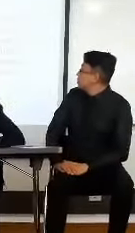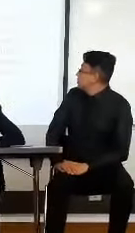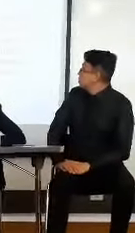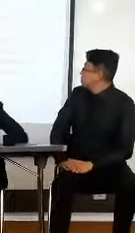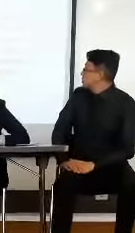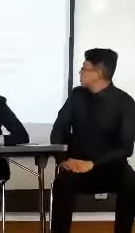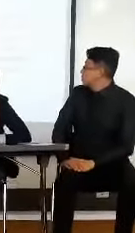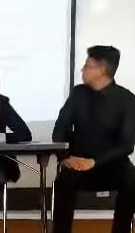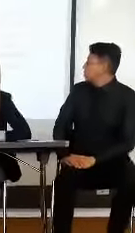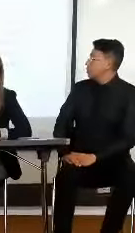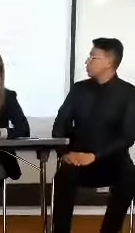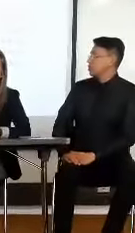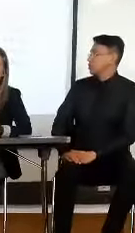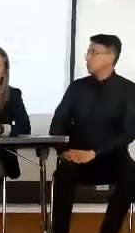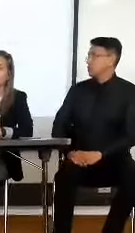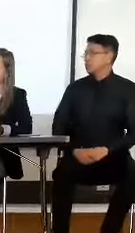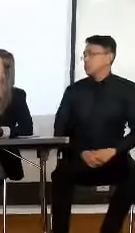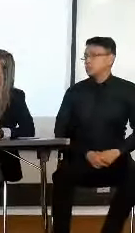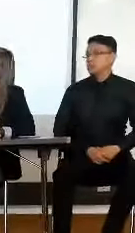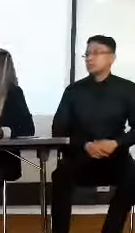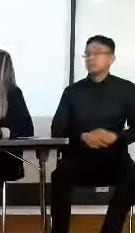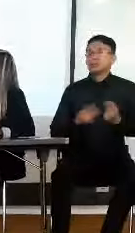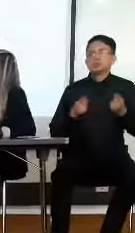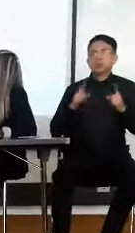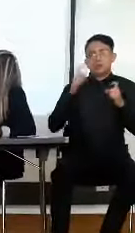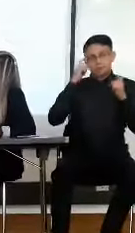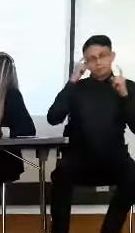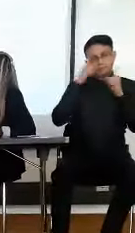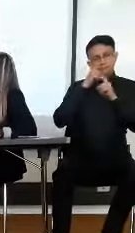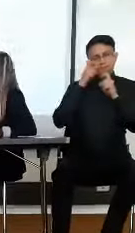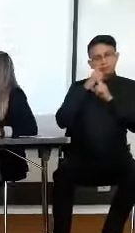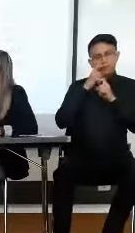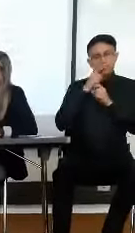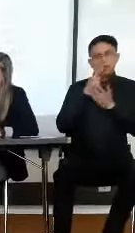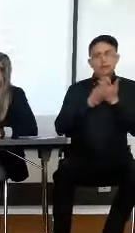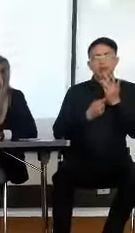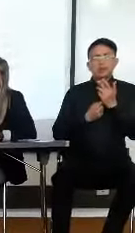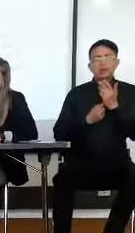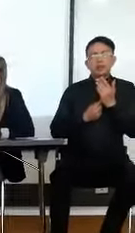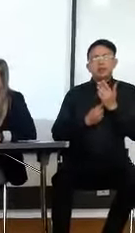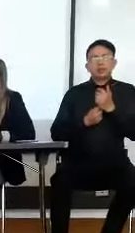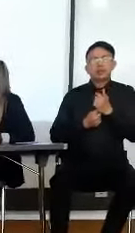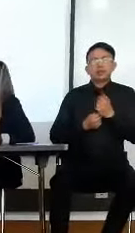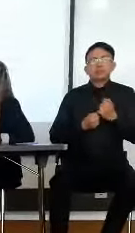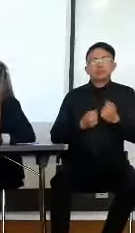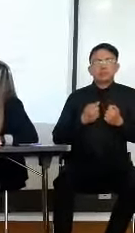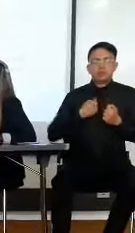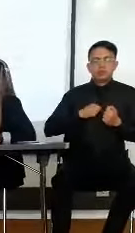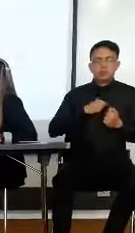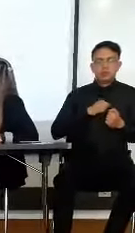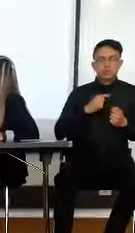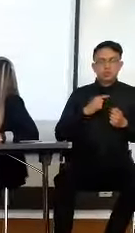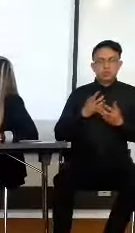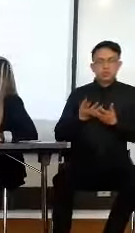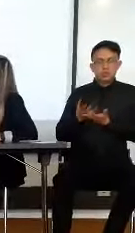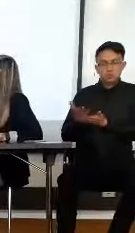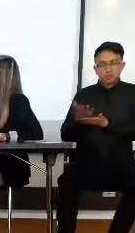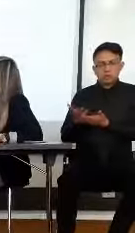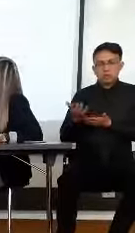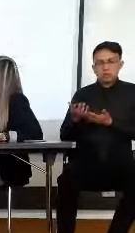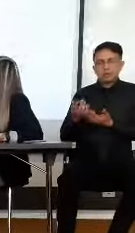Y creo que pues eso nos hizo también hacer una reflexión, y es que para quienes hacemos la consulta o la asesoría, lo